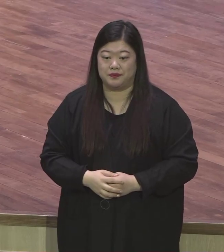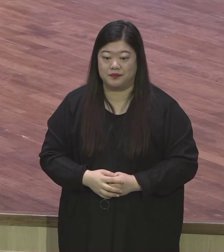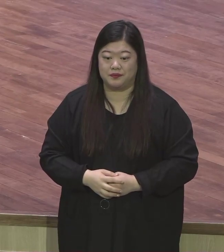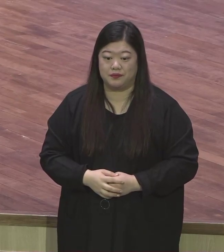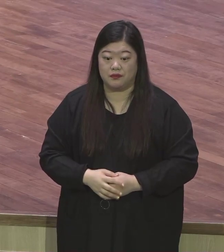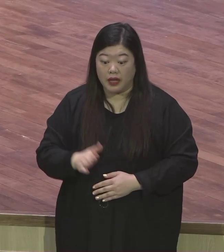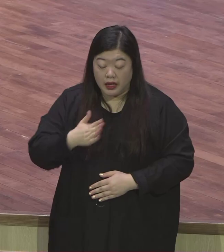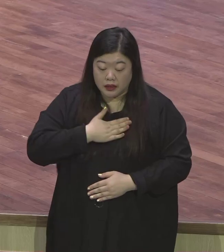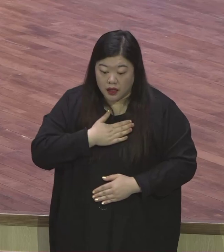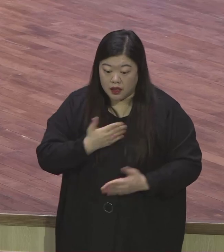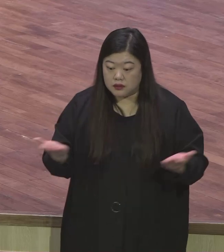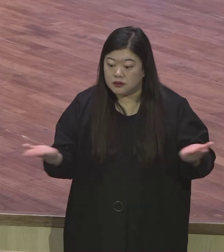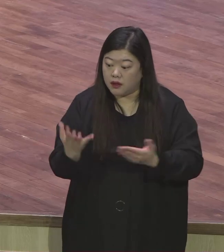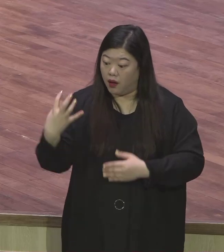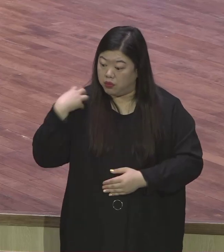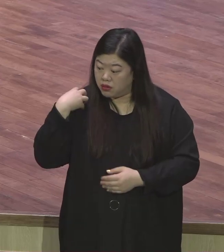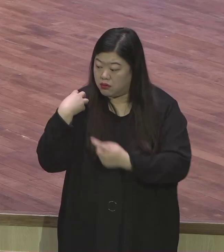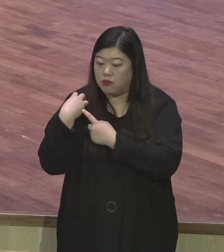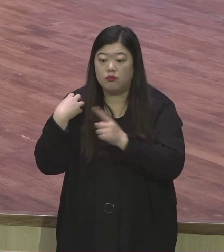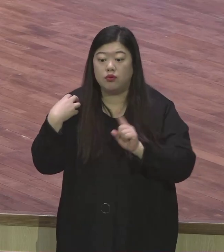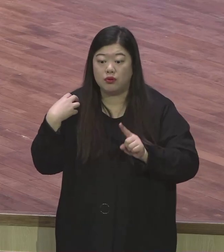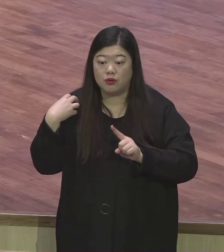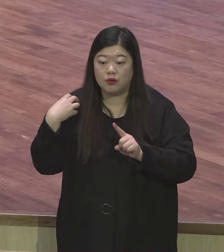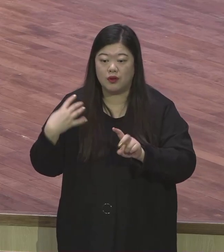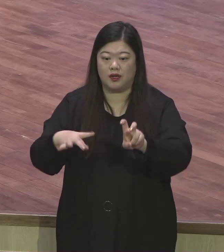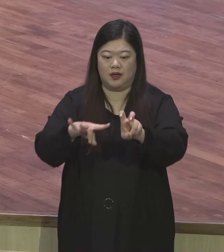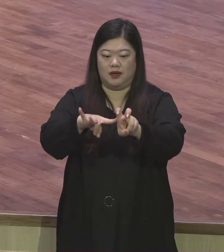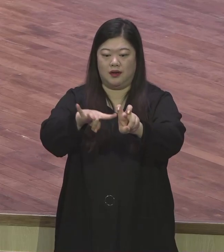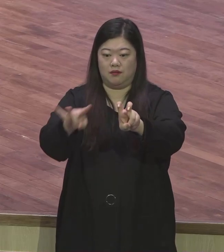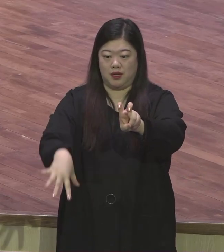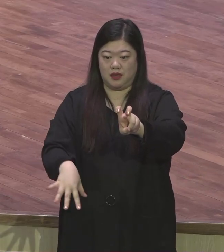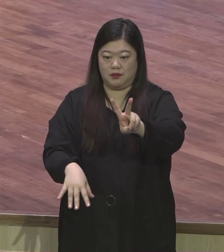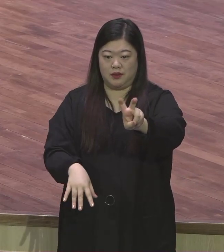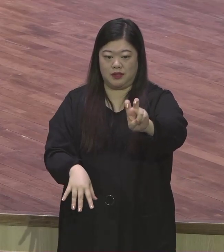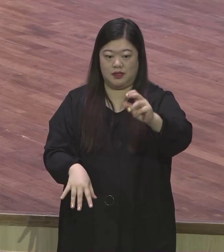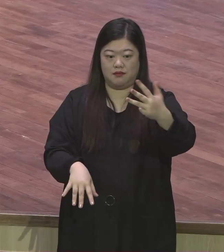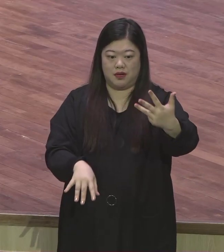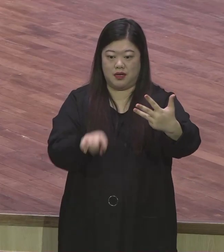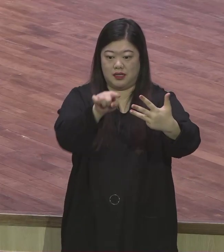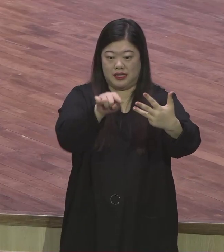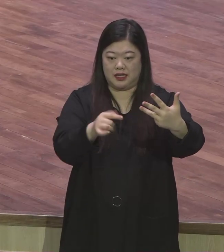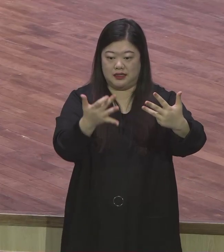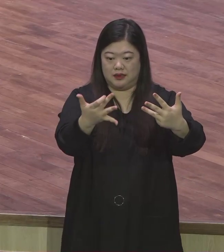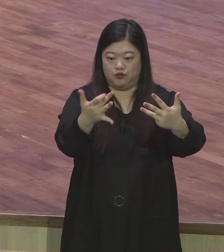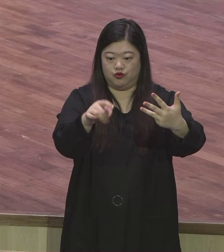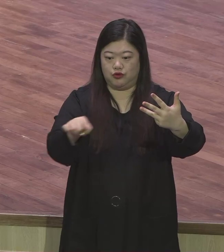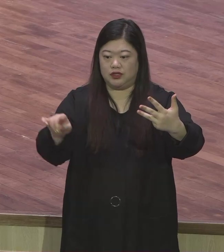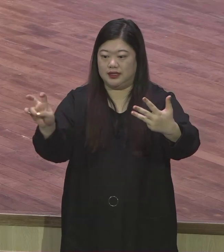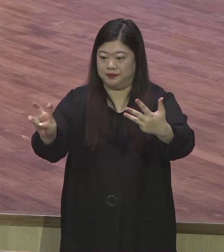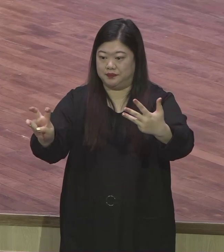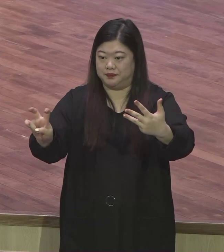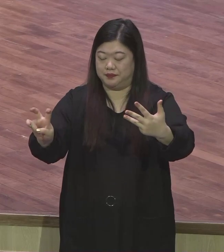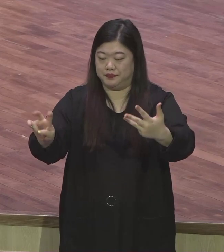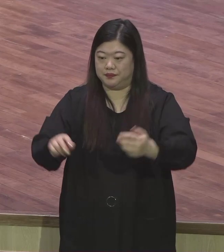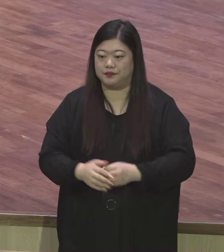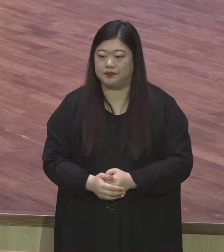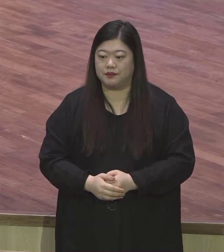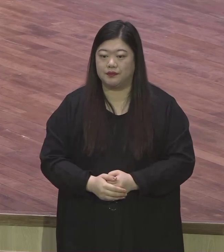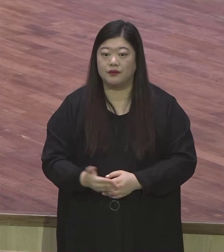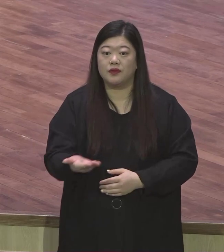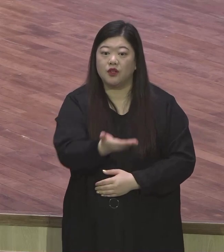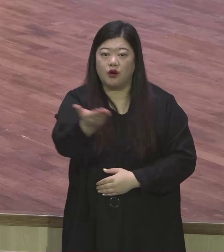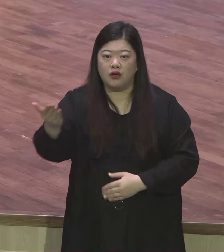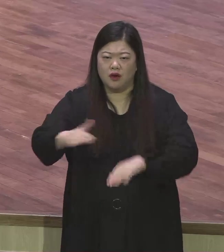영광스러운 사명이 무엇입니까? 마태복음 28장 19절 20절의 말씀입니다. 너희는 가서